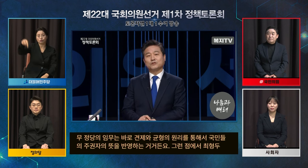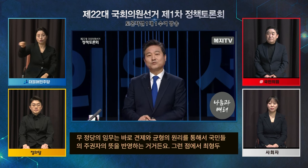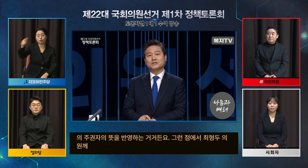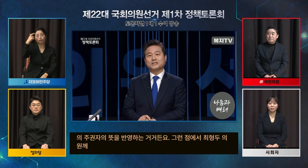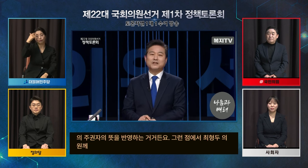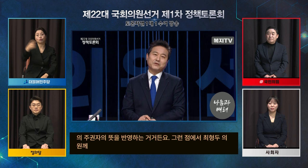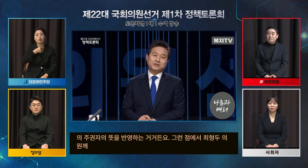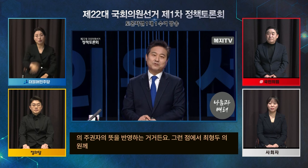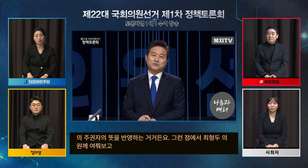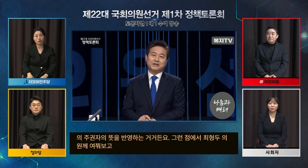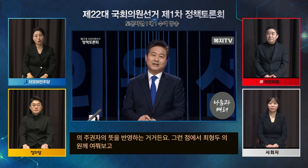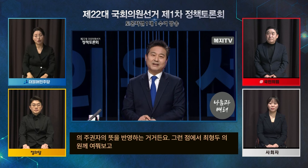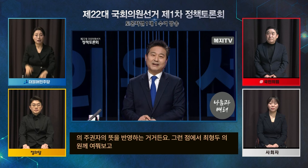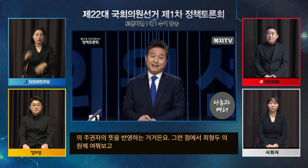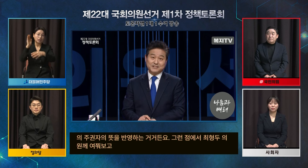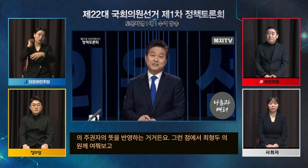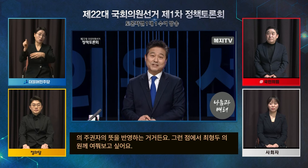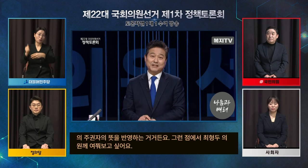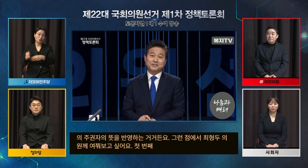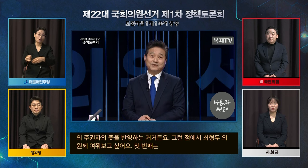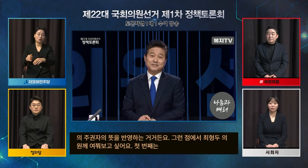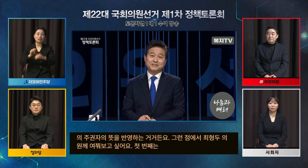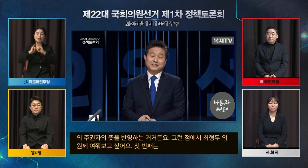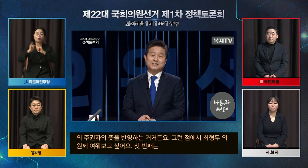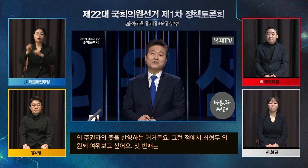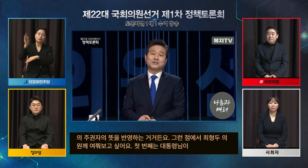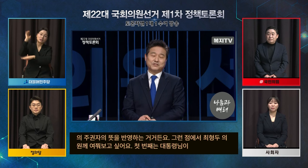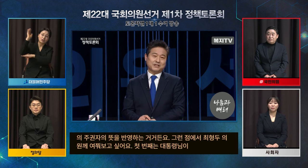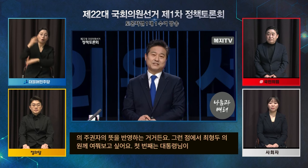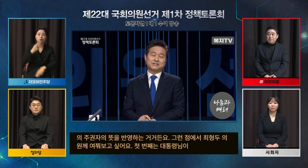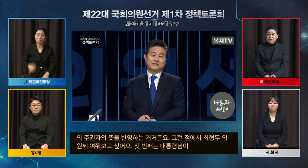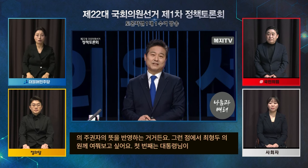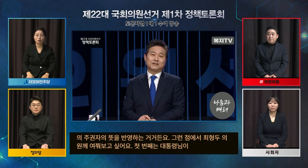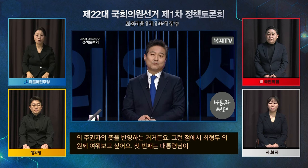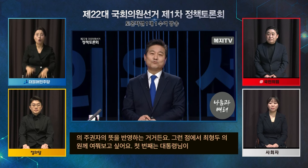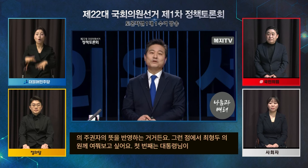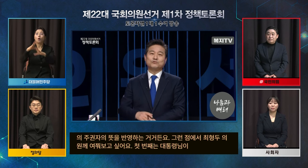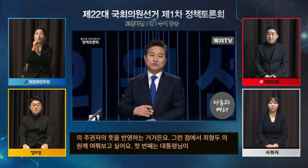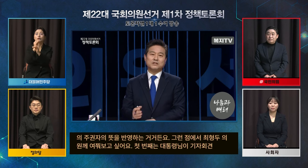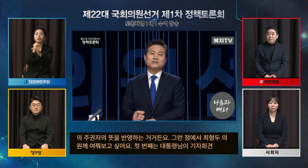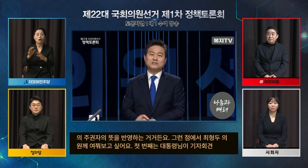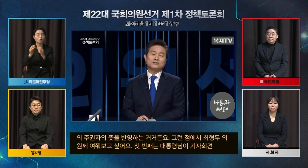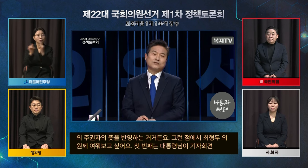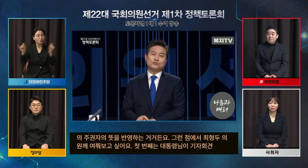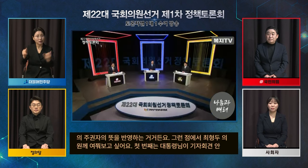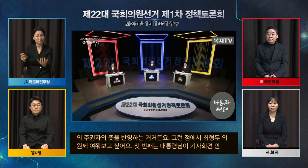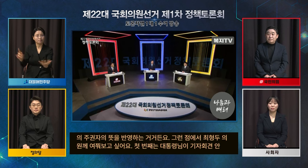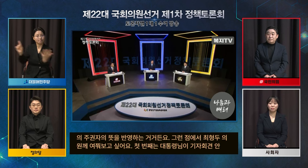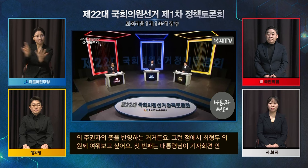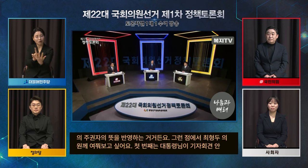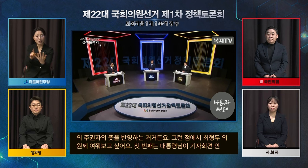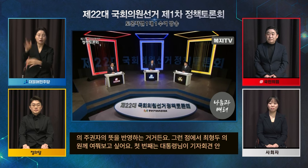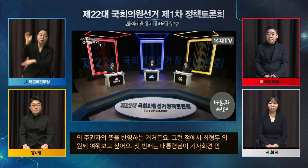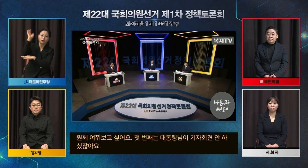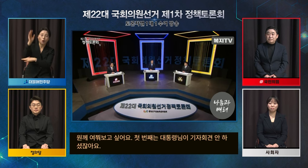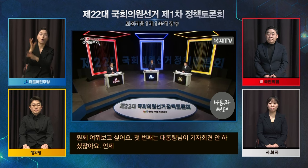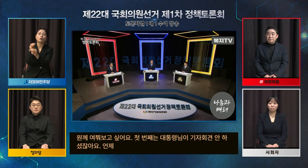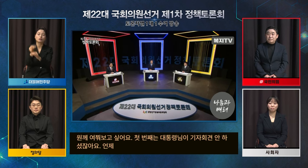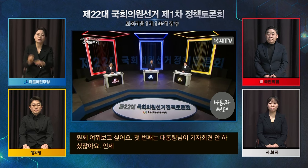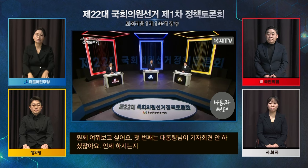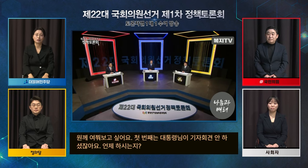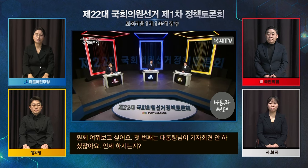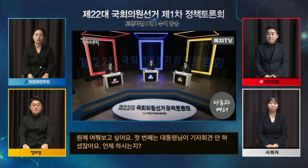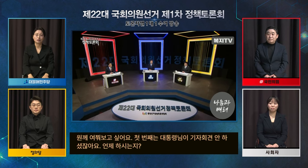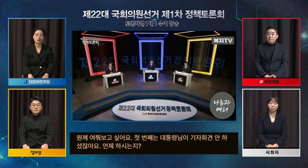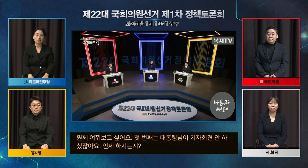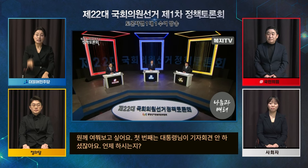번째는 대통령이 기자회견을 요새 안 하셨잖아요. 기자회견 언제 하시는지. 국민과 솔직한 소통이 새로운